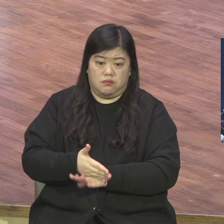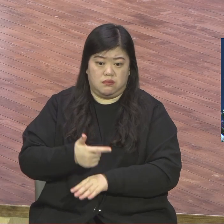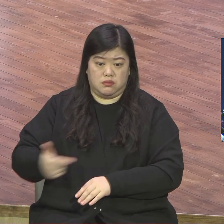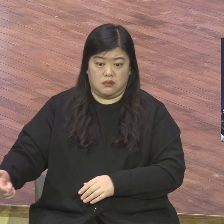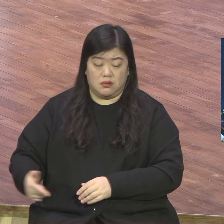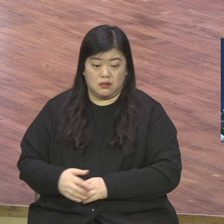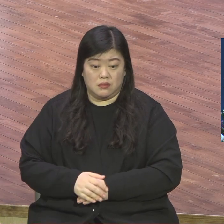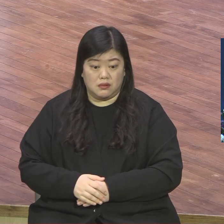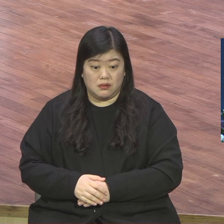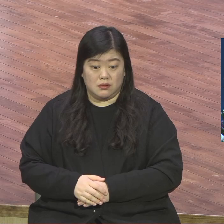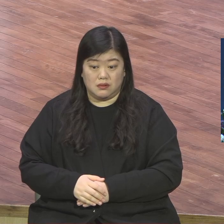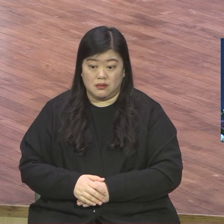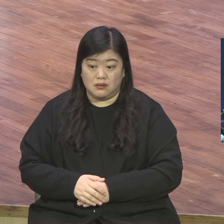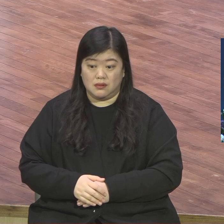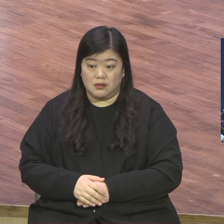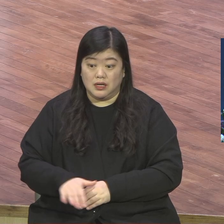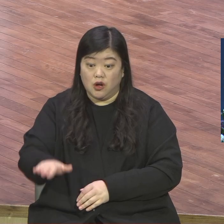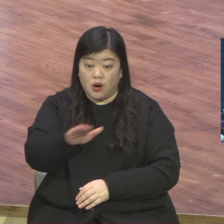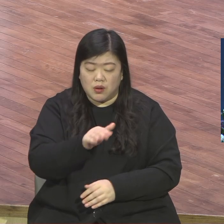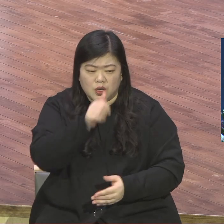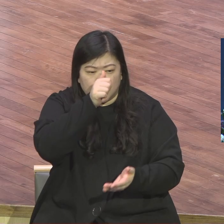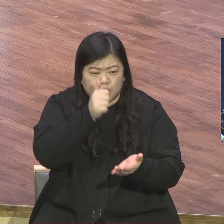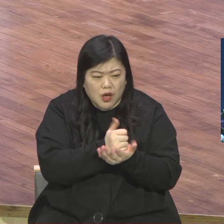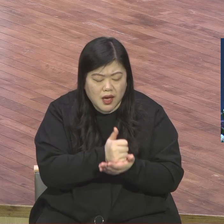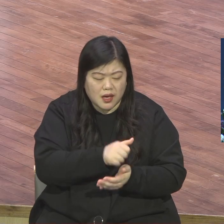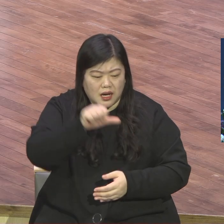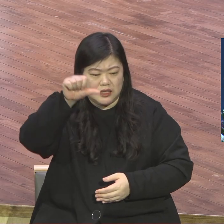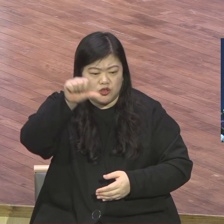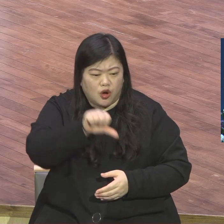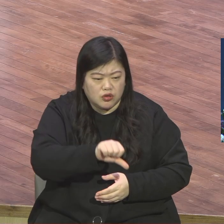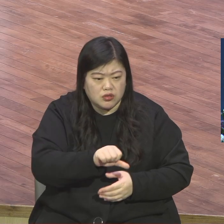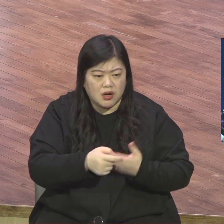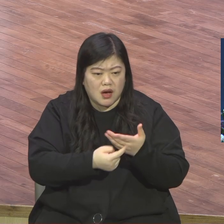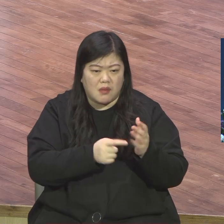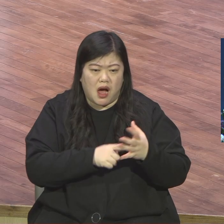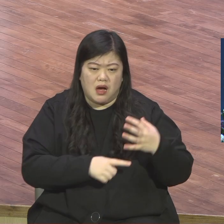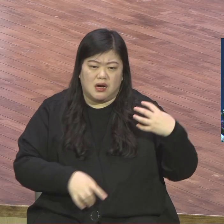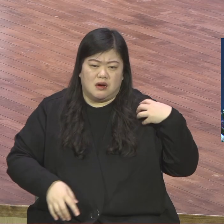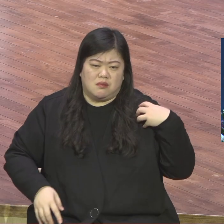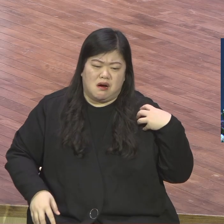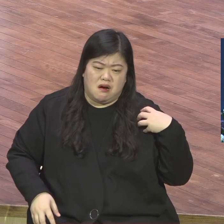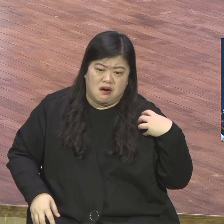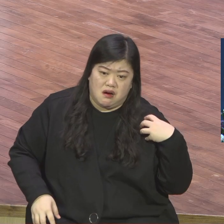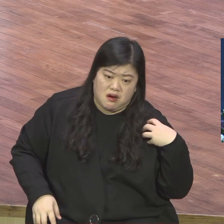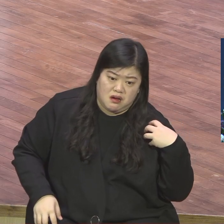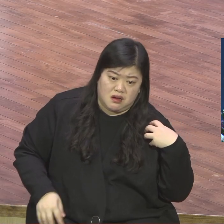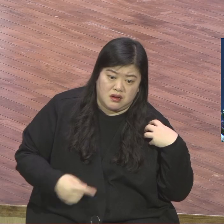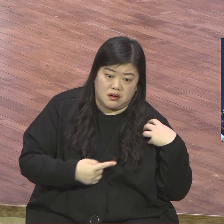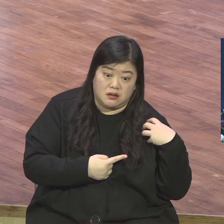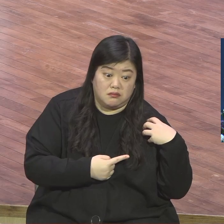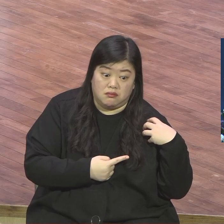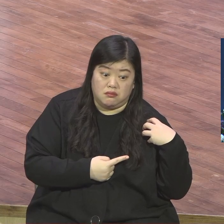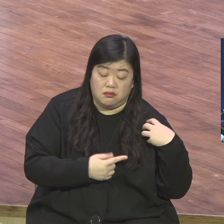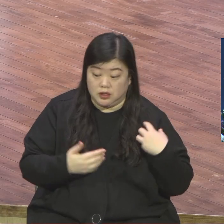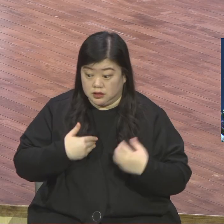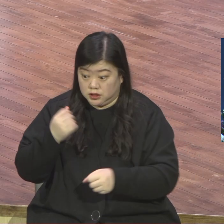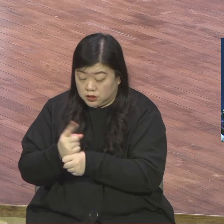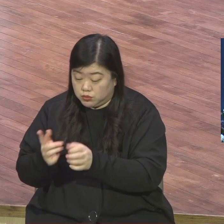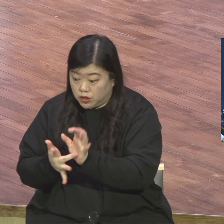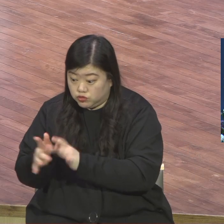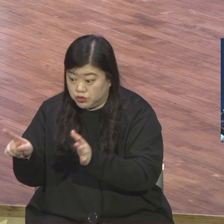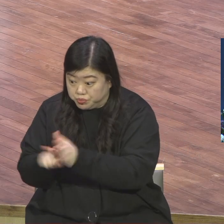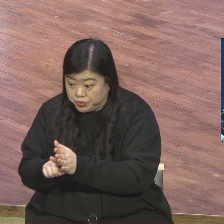우리를 짓누르고 있는 모든 죄와 저주로부터 구원받아서 이제는 치유되어지고